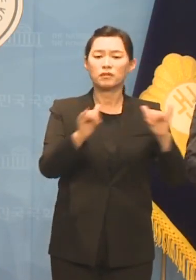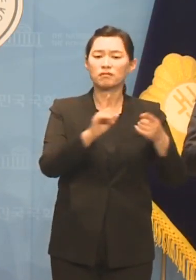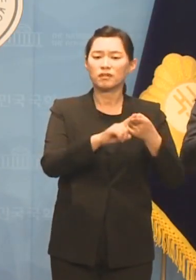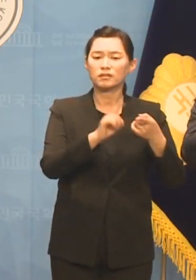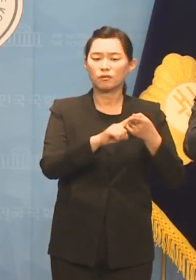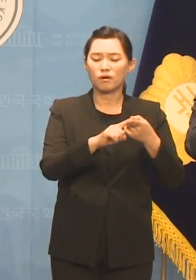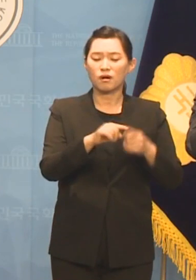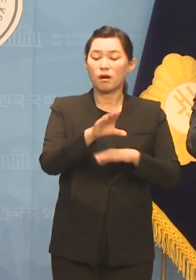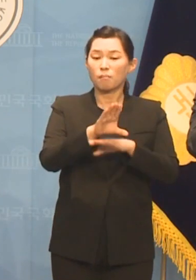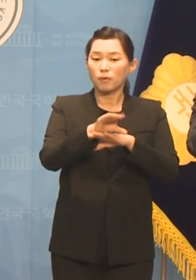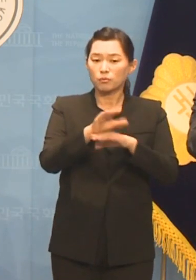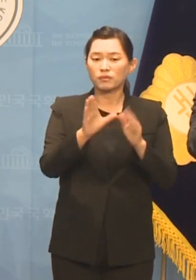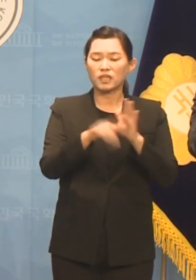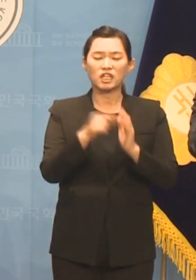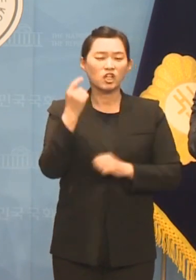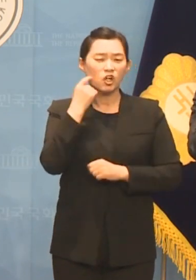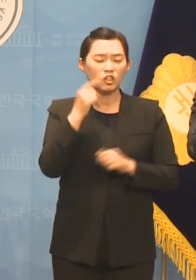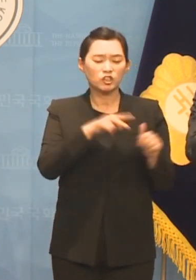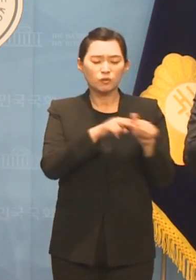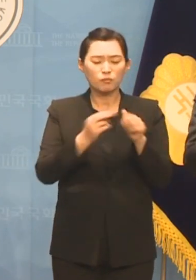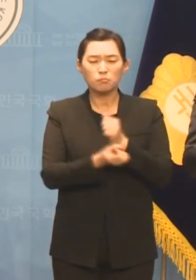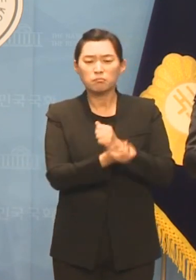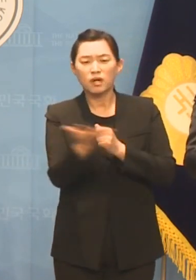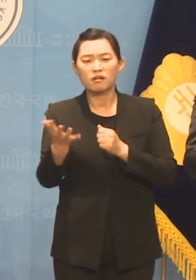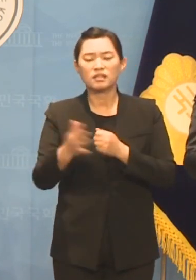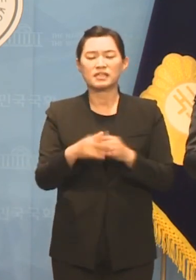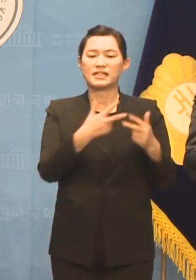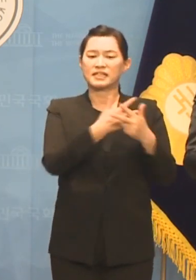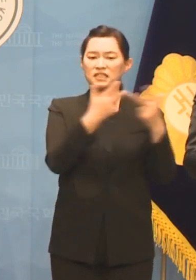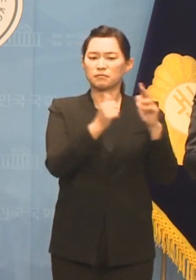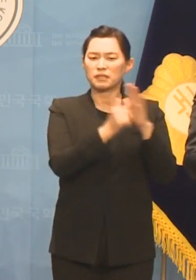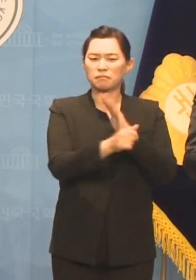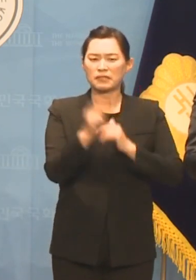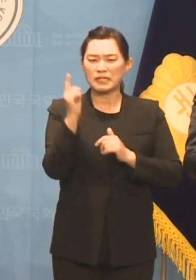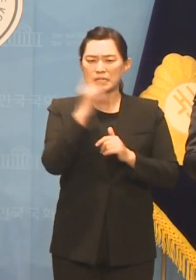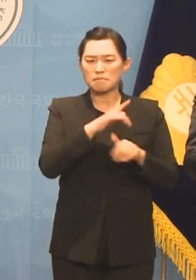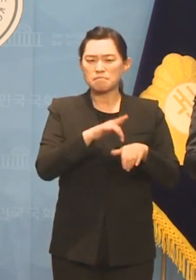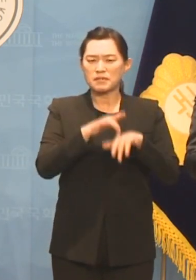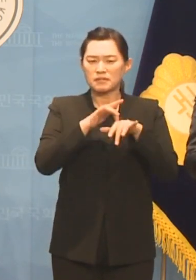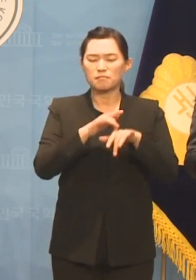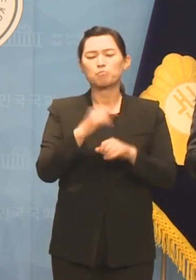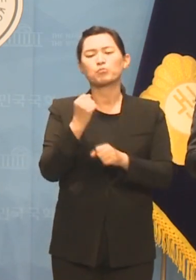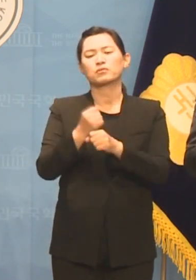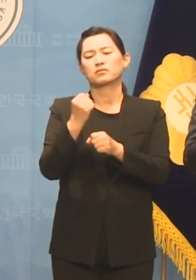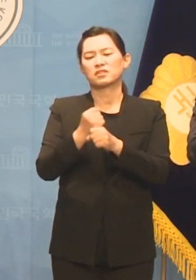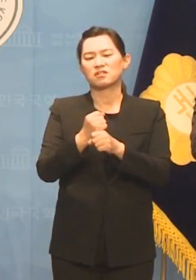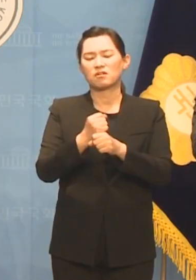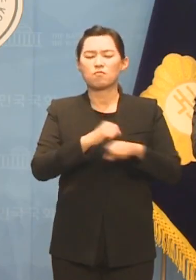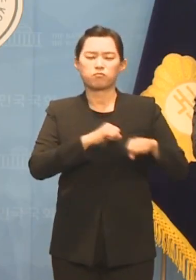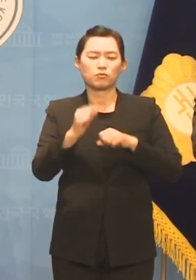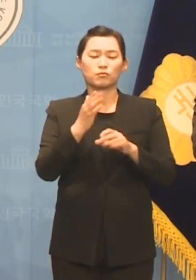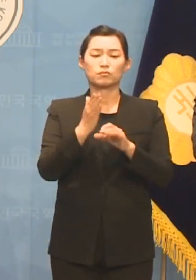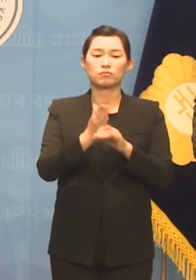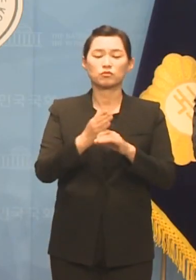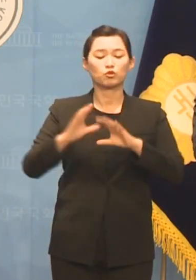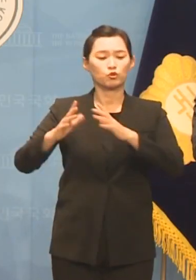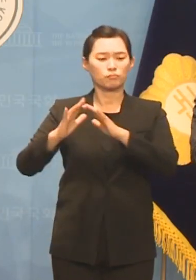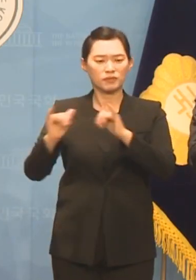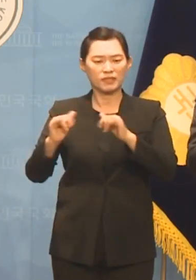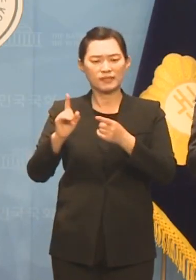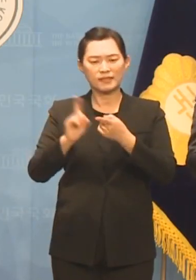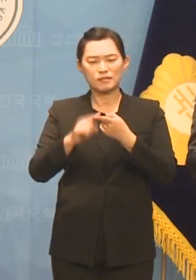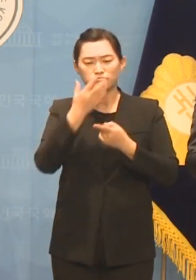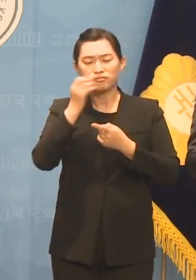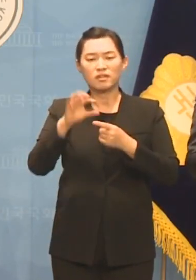지상파 방송에서 거짓 정보를 퍼뜨리며 이재명 대표를 악마화하는 데 거리낌 없이 행동하고 있습니다. 이는 국민을 기만하는